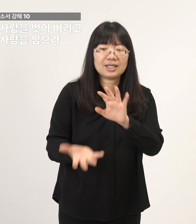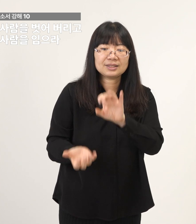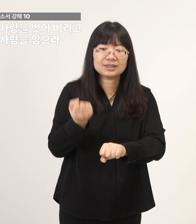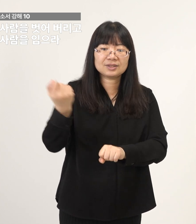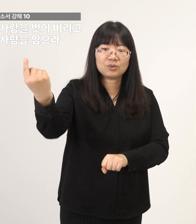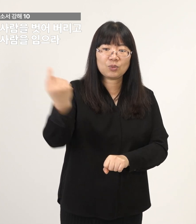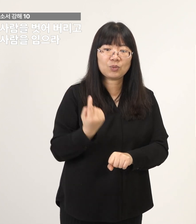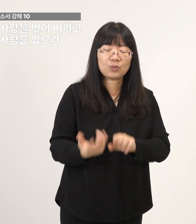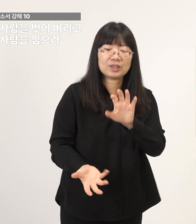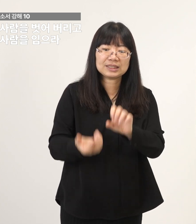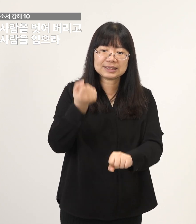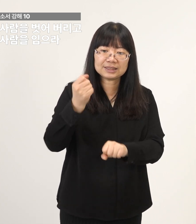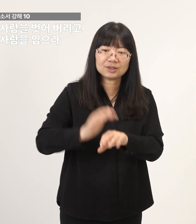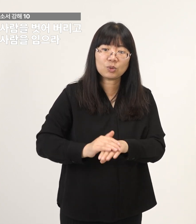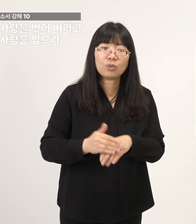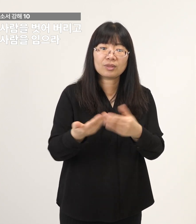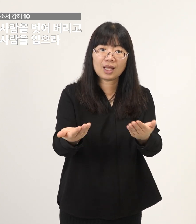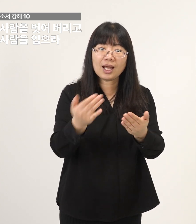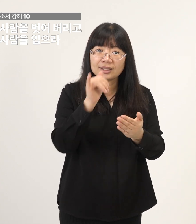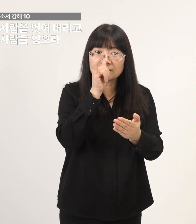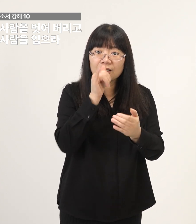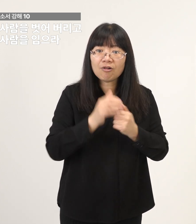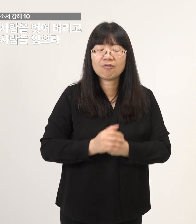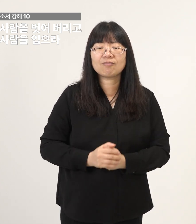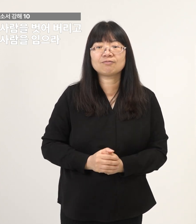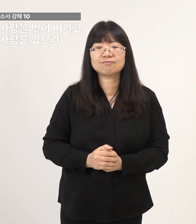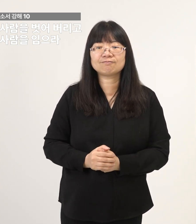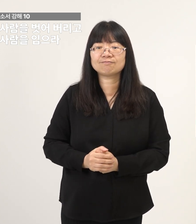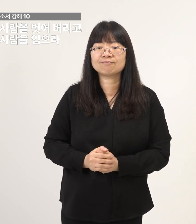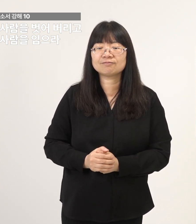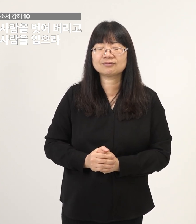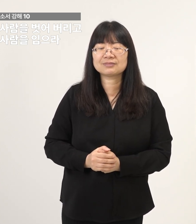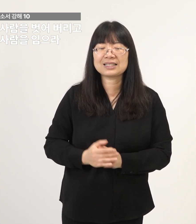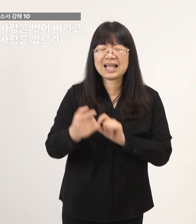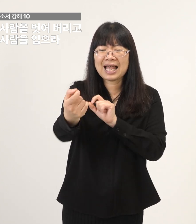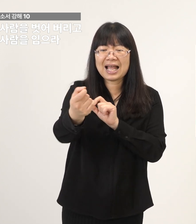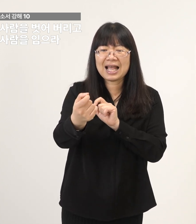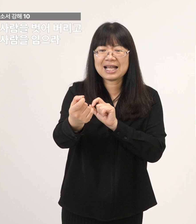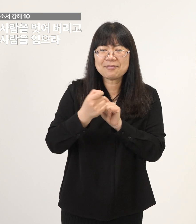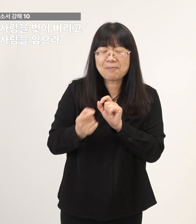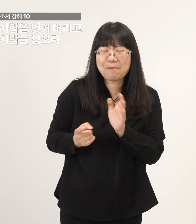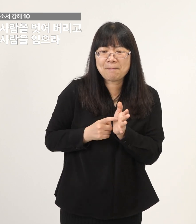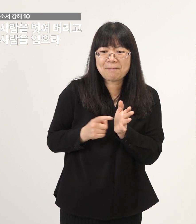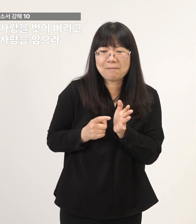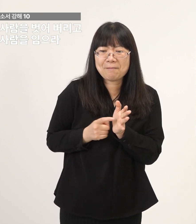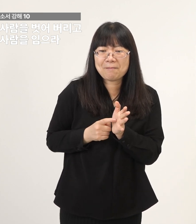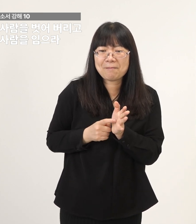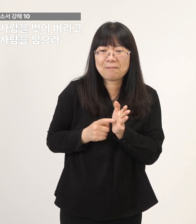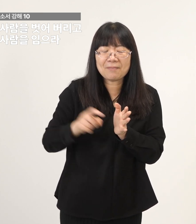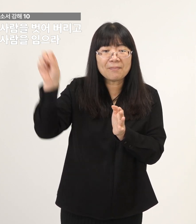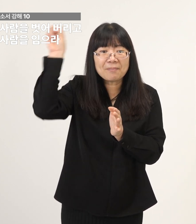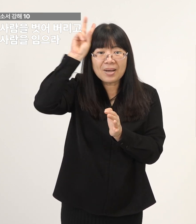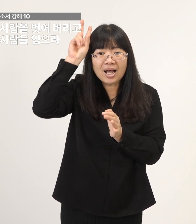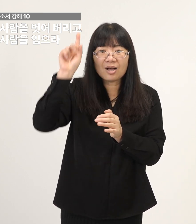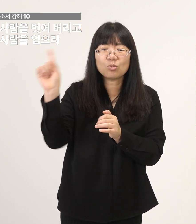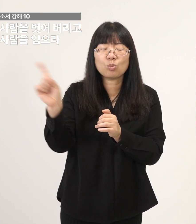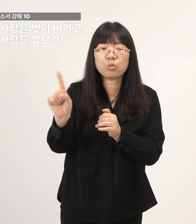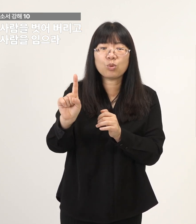즉시 손을 내미시고, 그 말은 막 임박한 급한 급작스러운